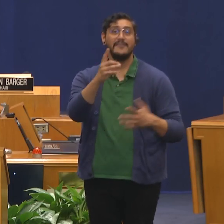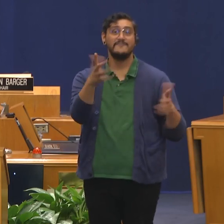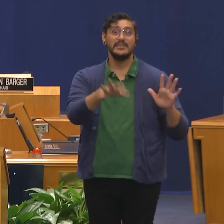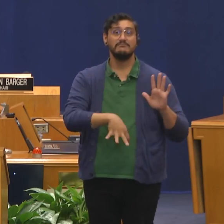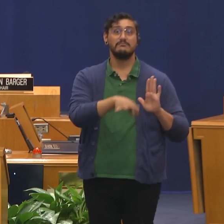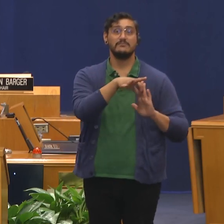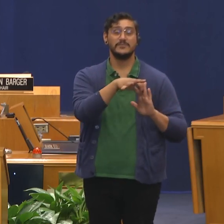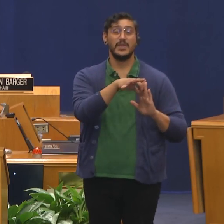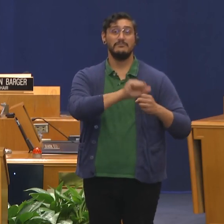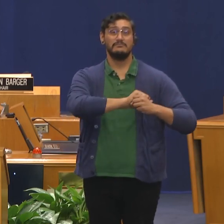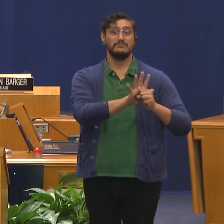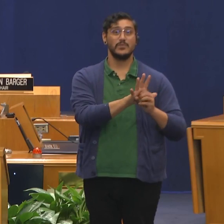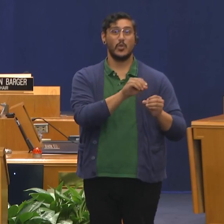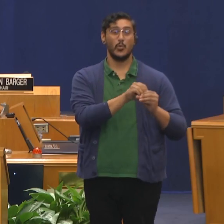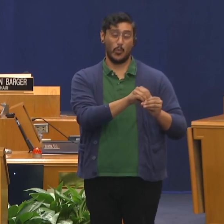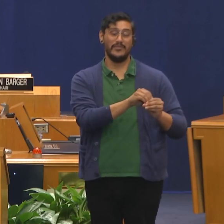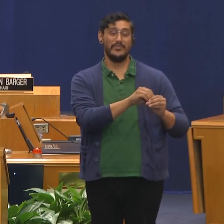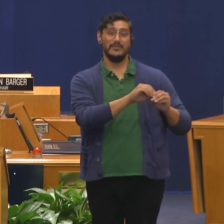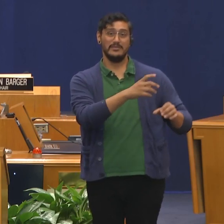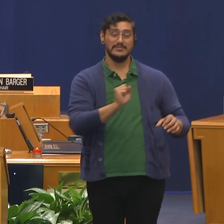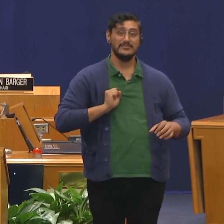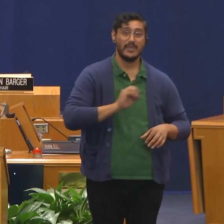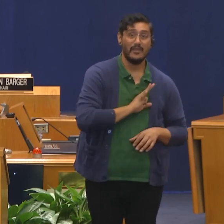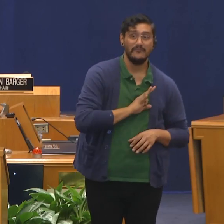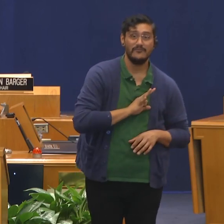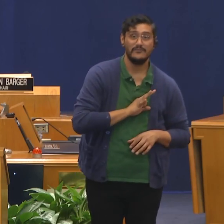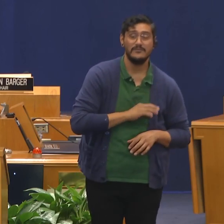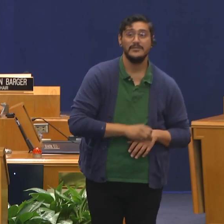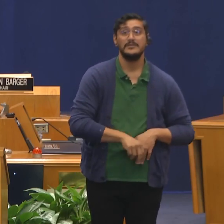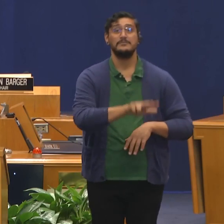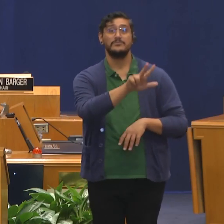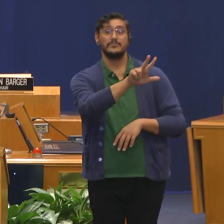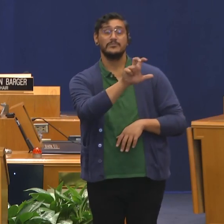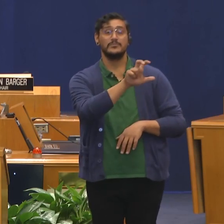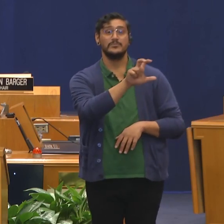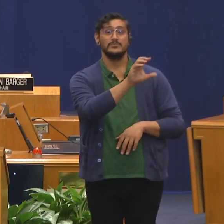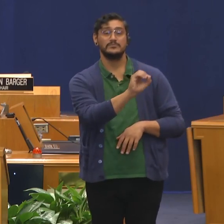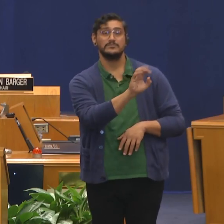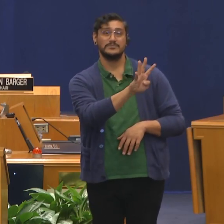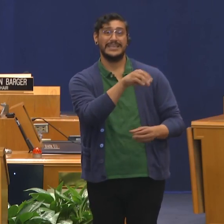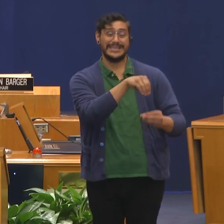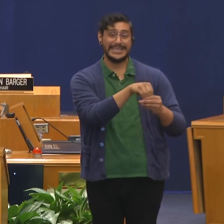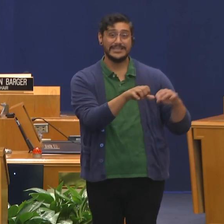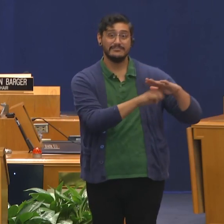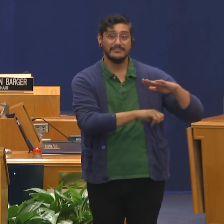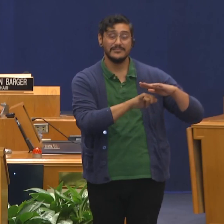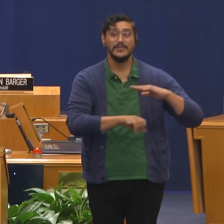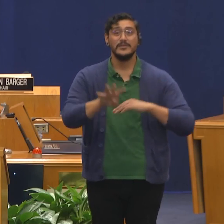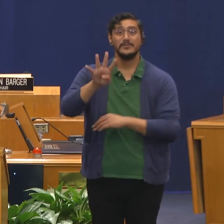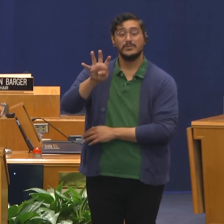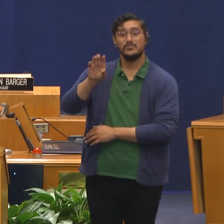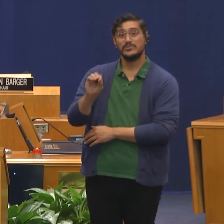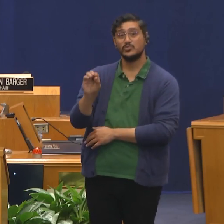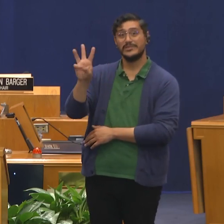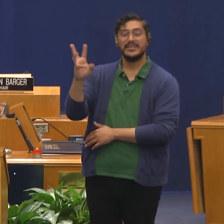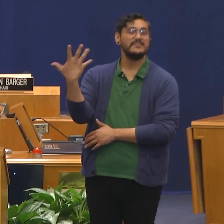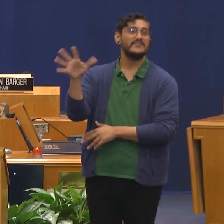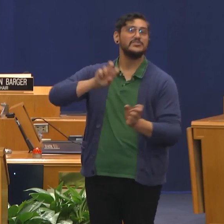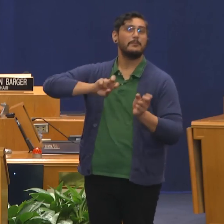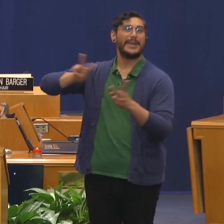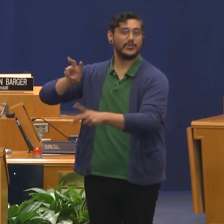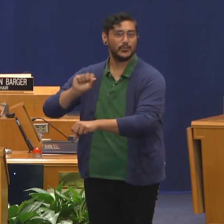entre el personal, 350 empleados están en cuarentena y 406 empleados han regresado al